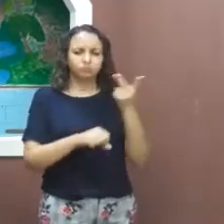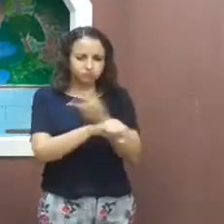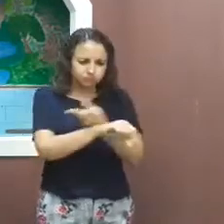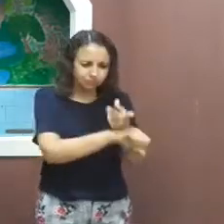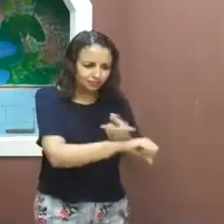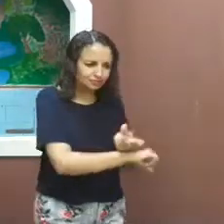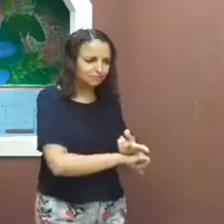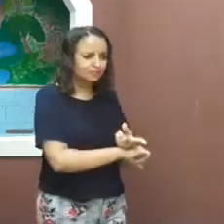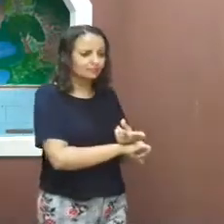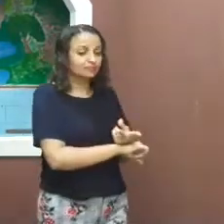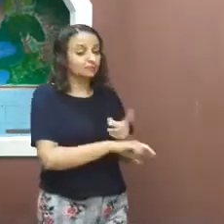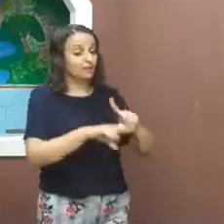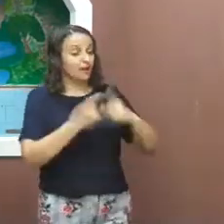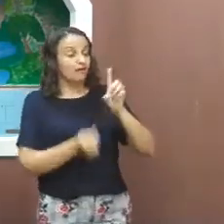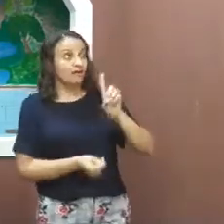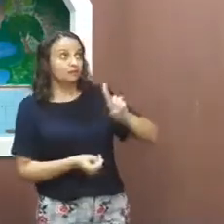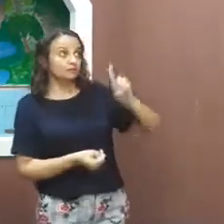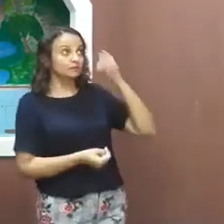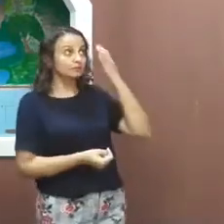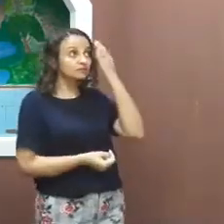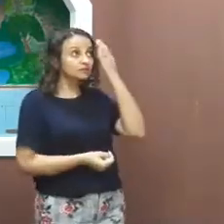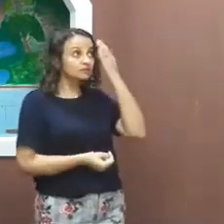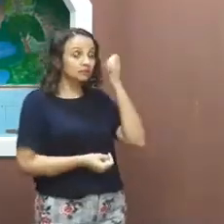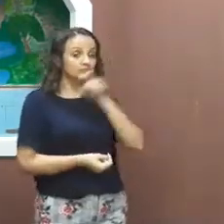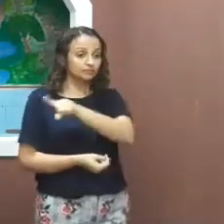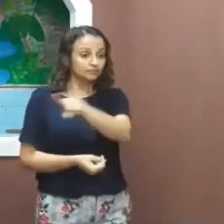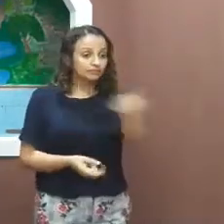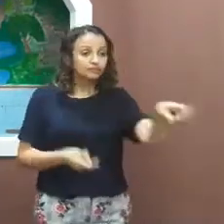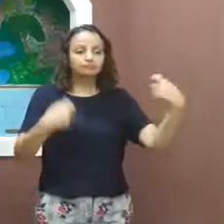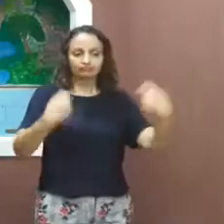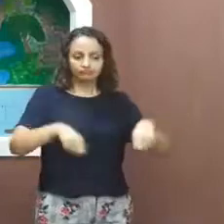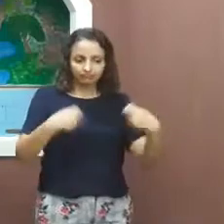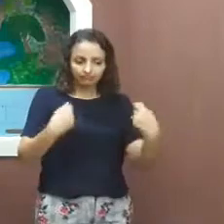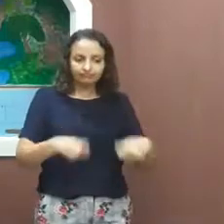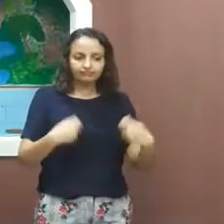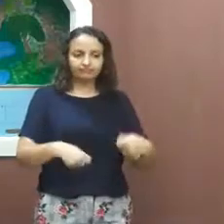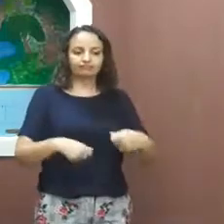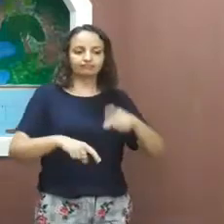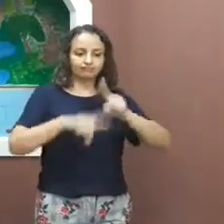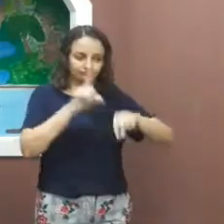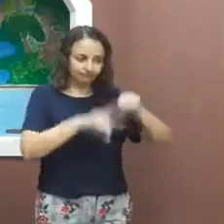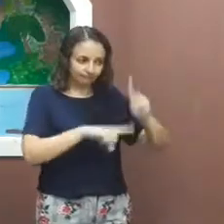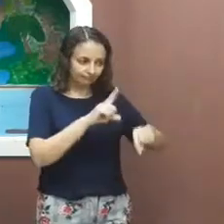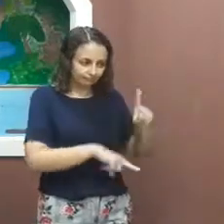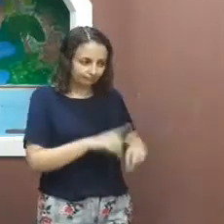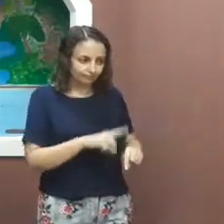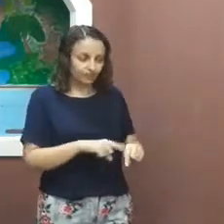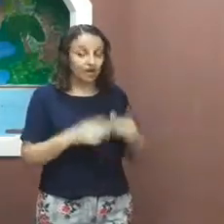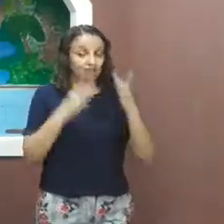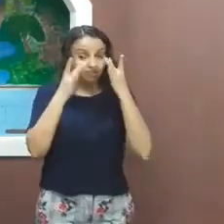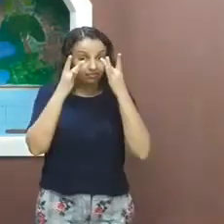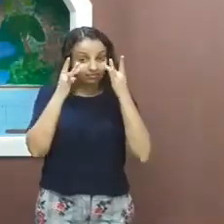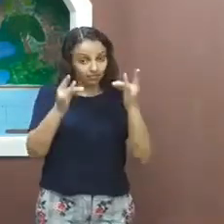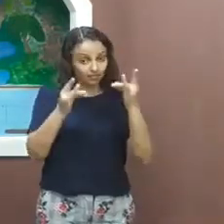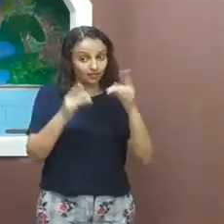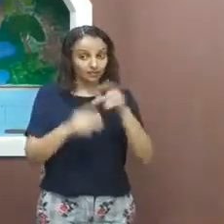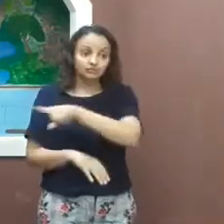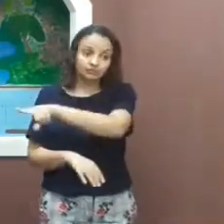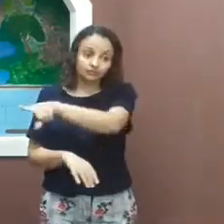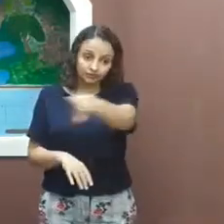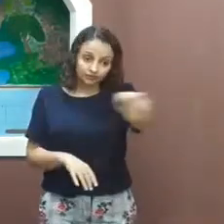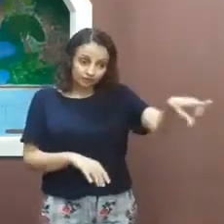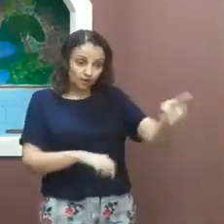vocês precisam delas. Vamos ler junto agora? Busquem, pois, em primeiro lugar o